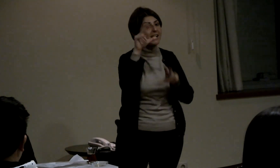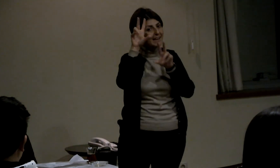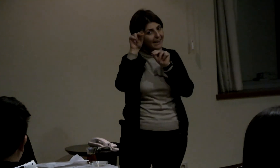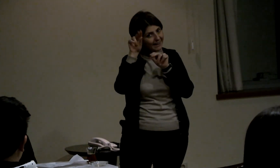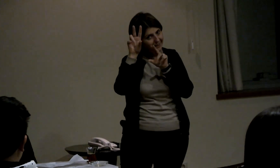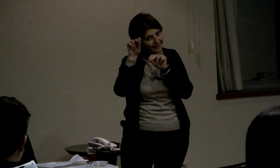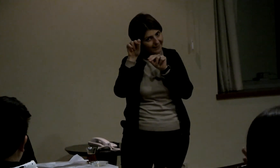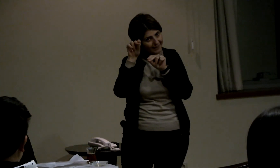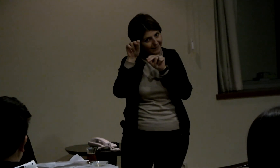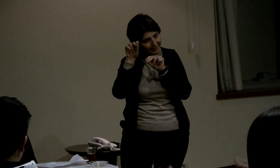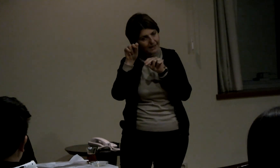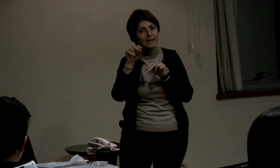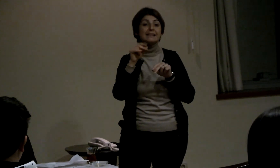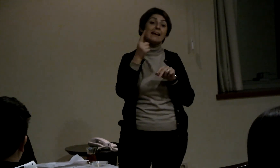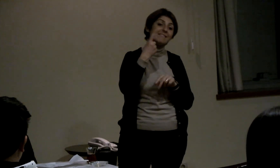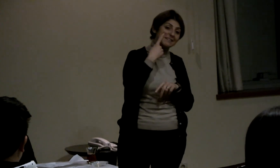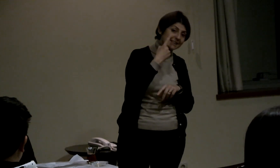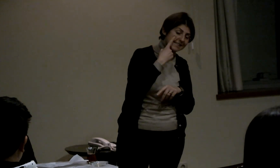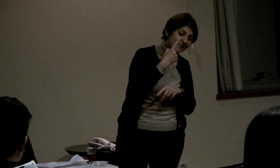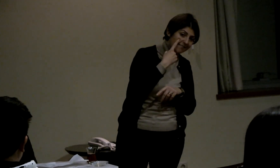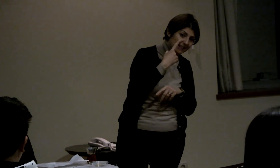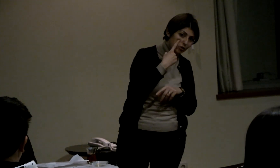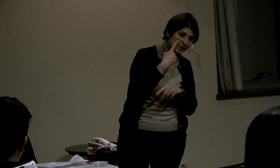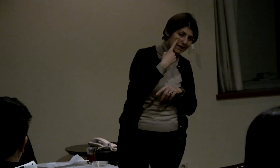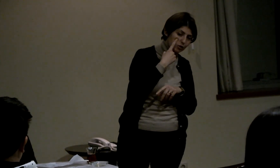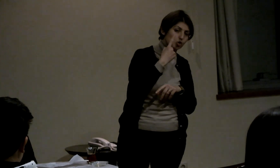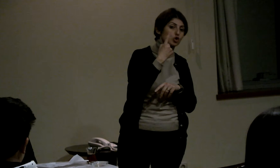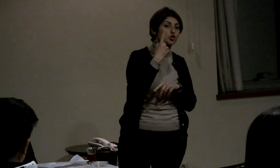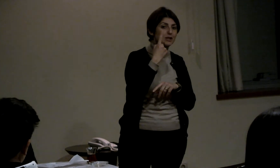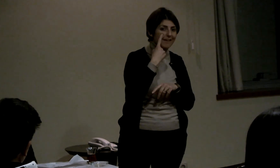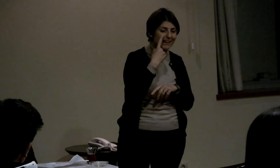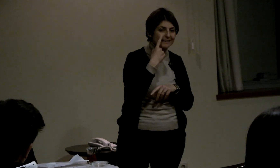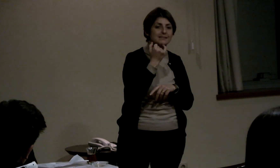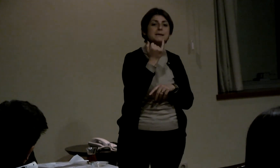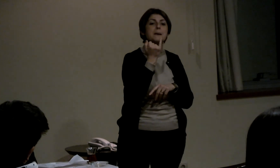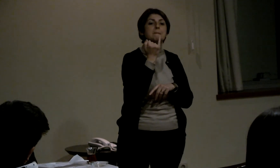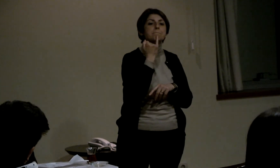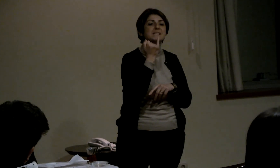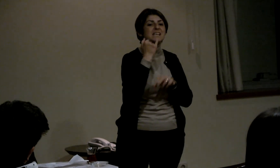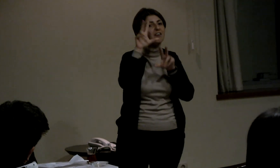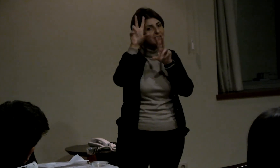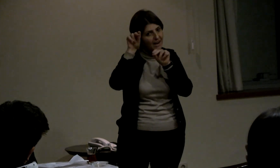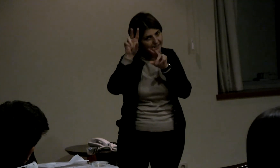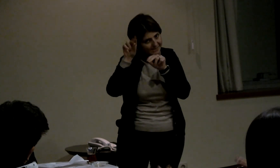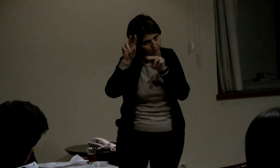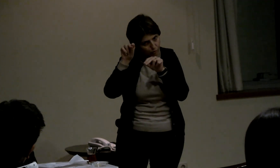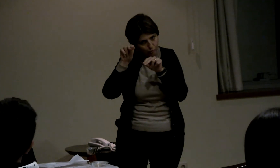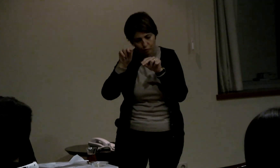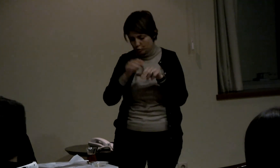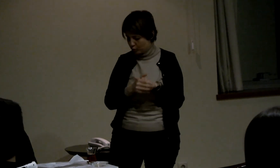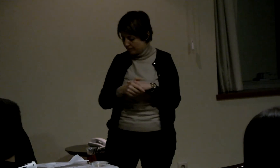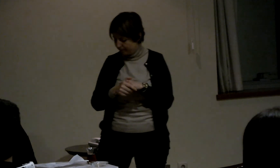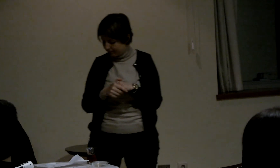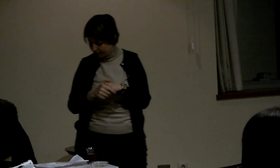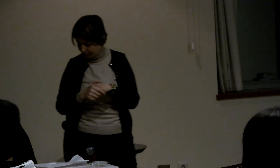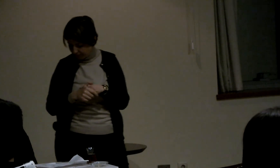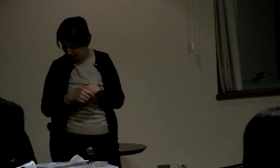Misafirhane. Devletinse devleti özel gösteriyoruz. Devlet misafirhanesi diyoruz.